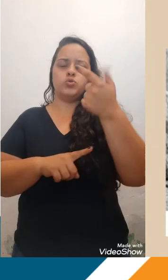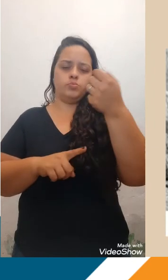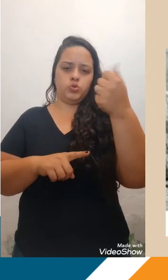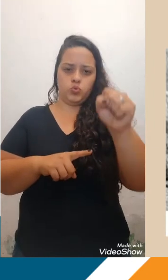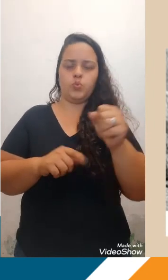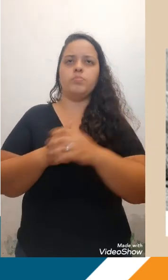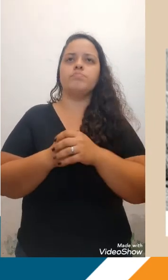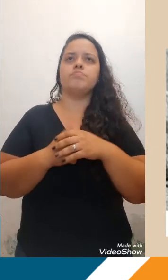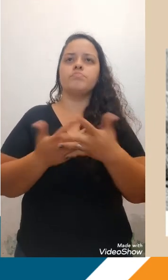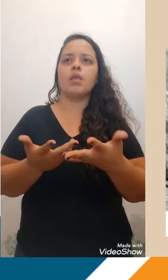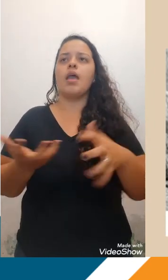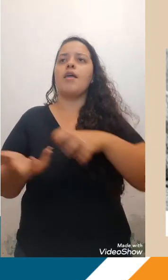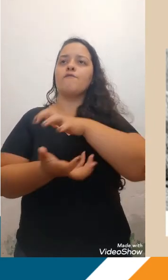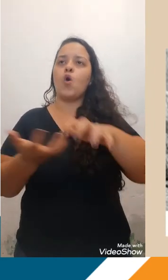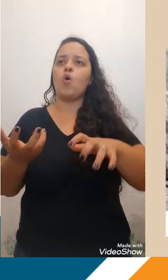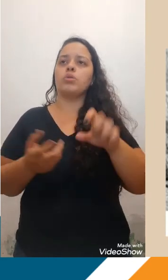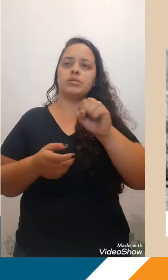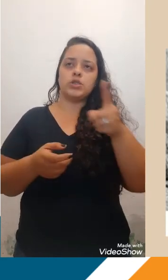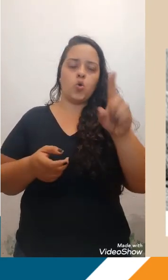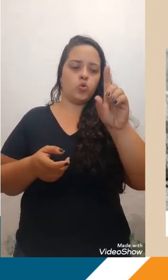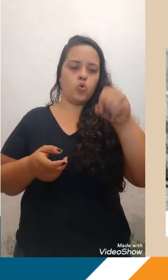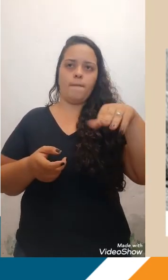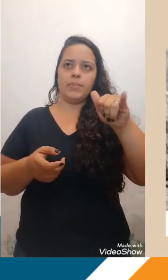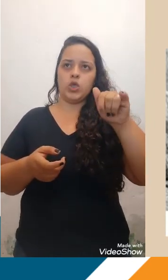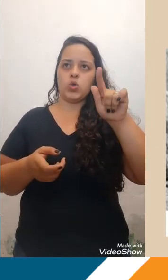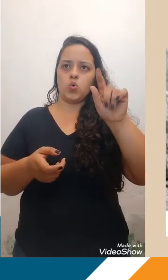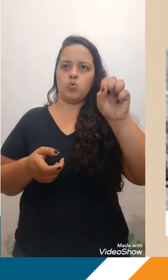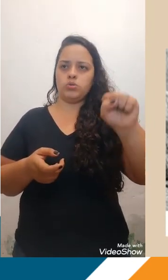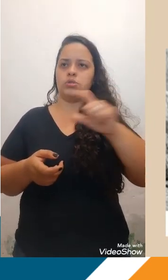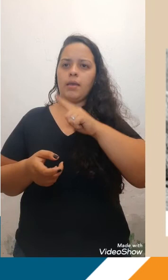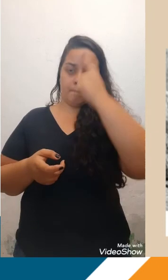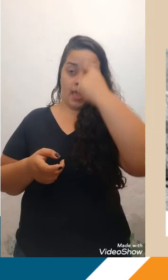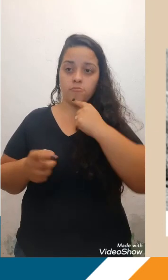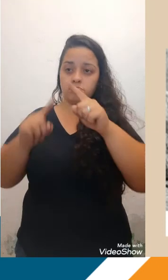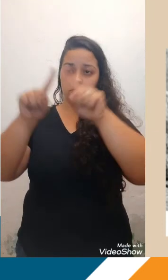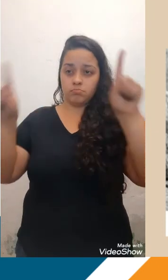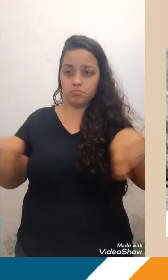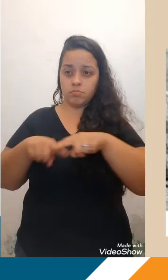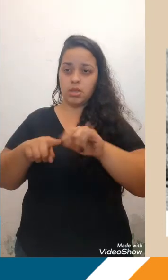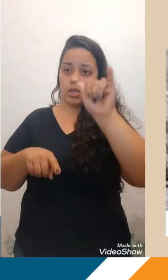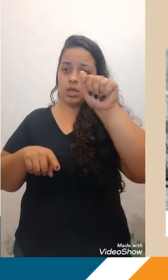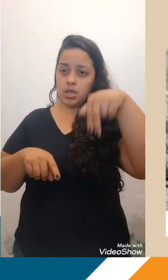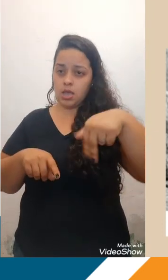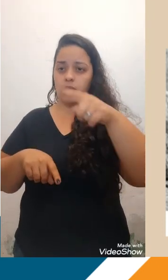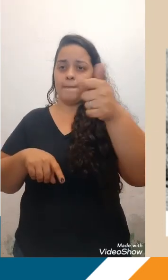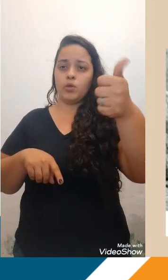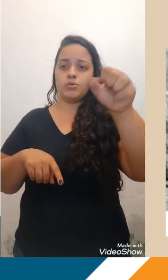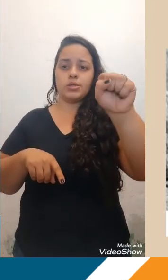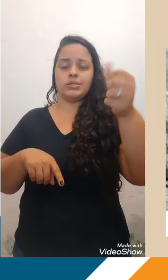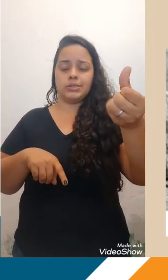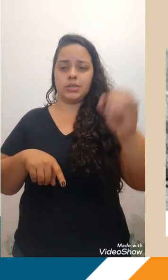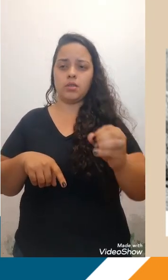de 2018. Revolta em São Domingos. Aqui temos uma xilogravura feita pelo Ian Dargent no ano de